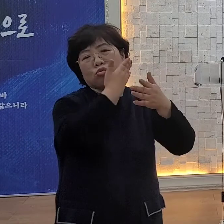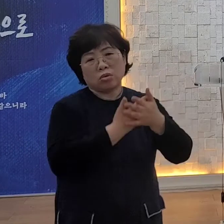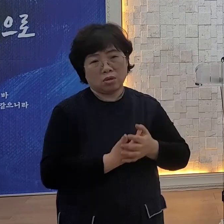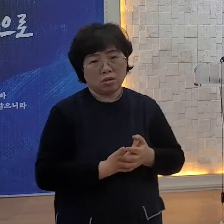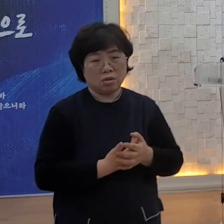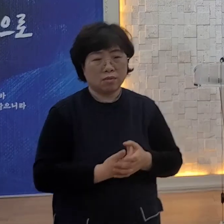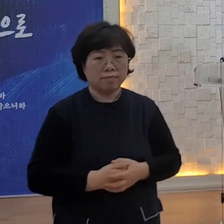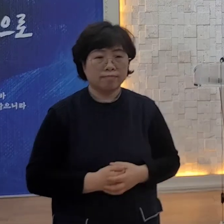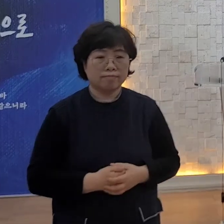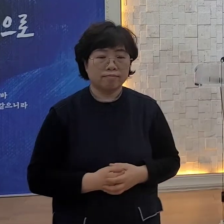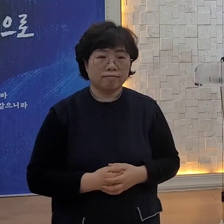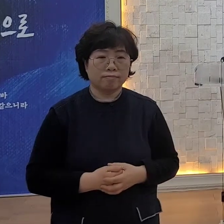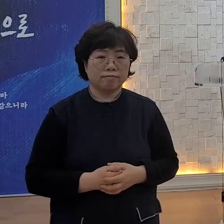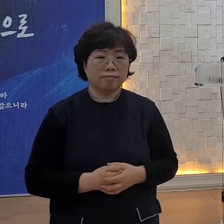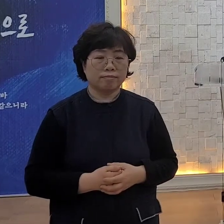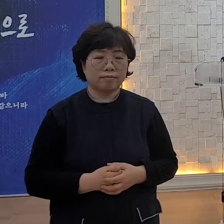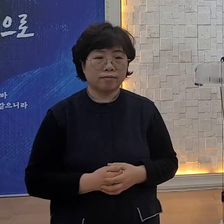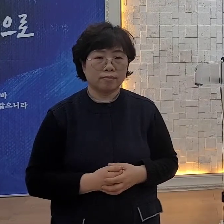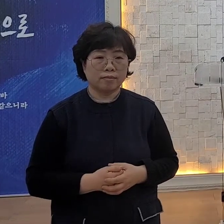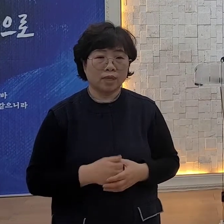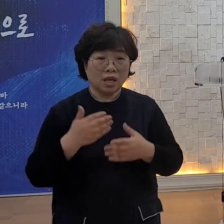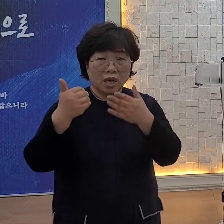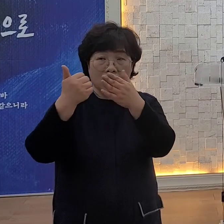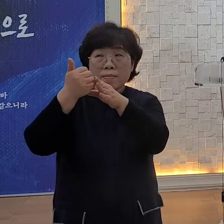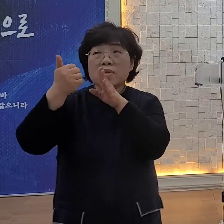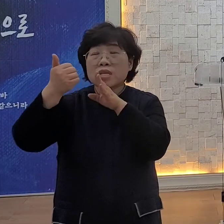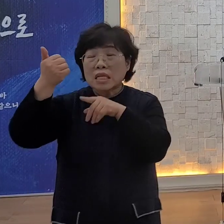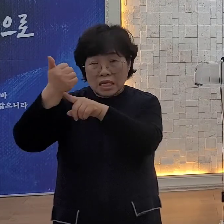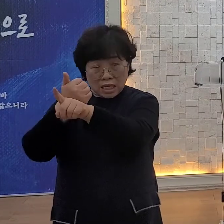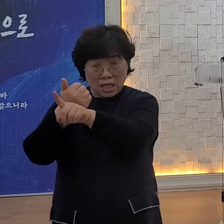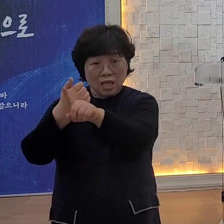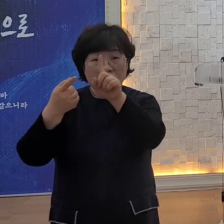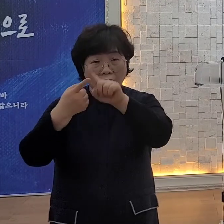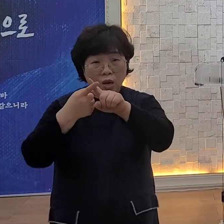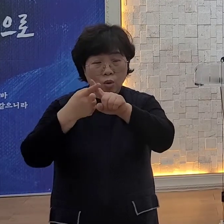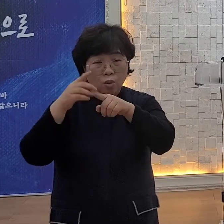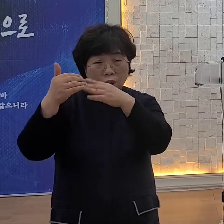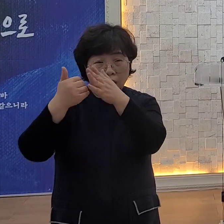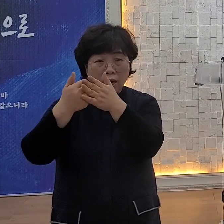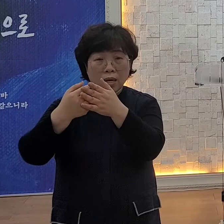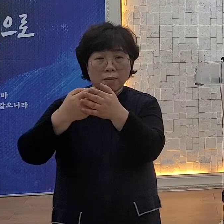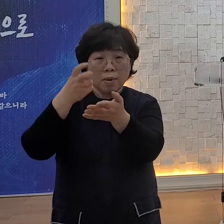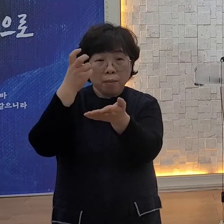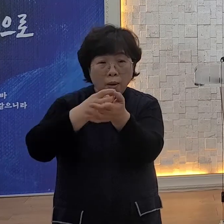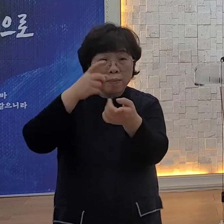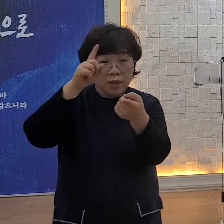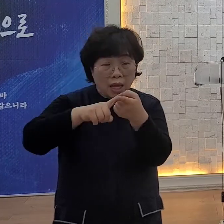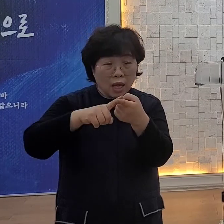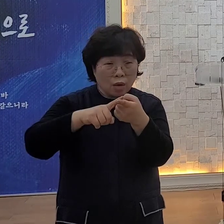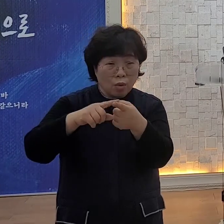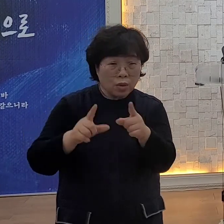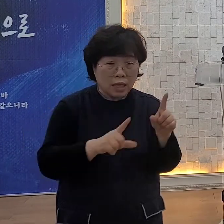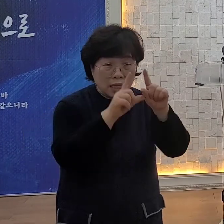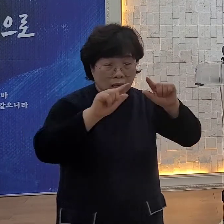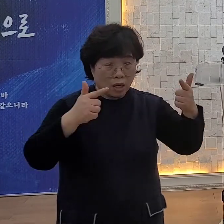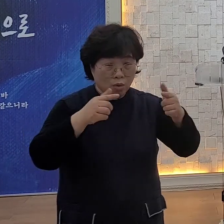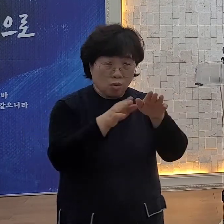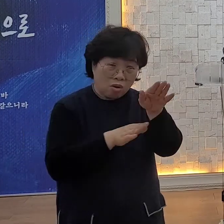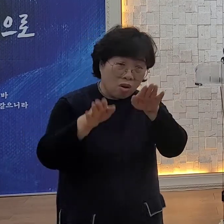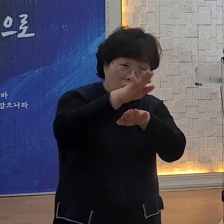다 드렸어요. 하나님의 진리, 우리 매년을 사는 삶을 영리로 바꾼 결과는